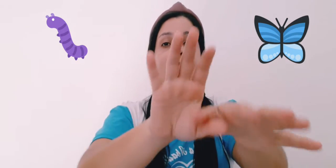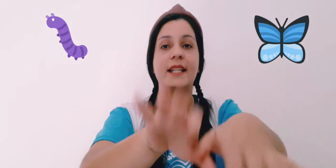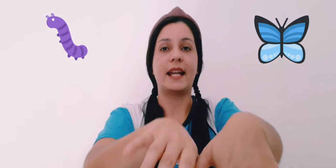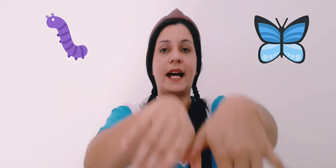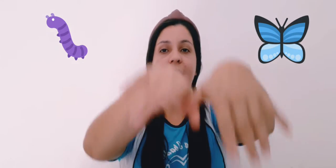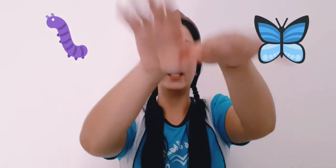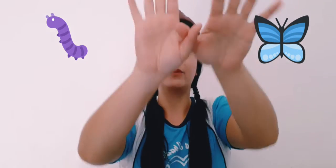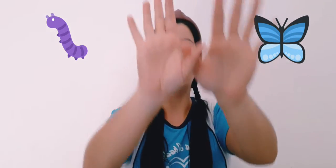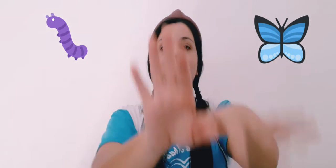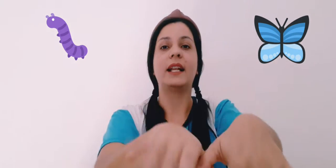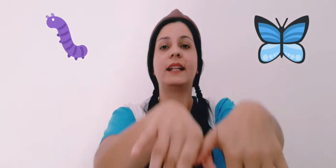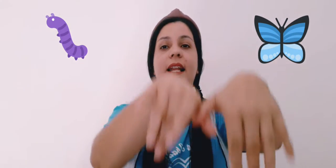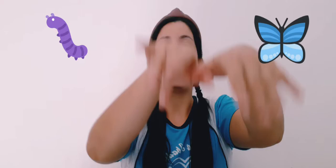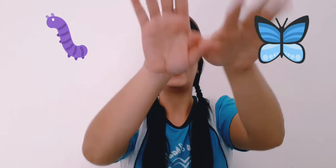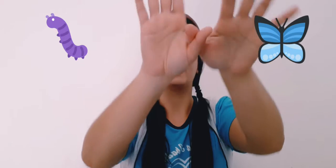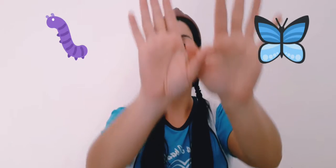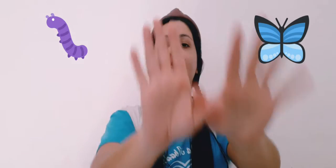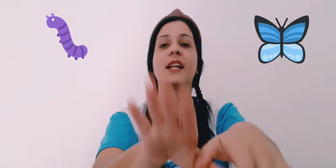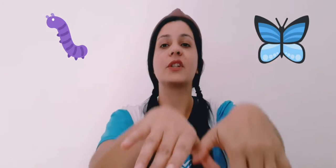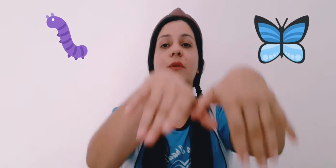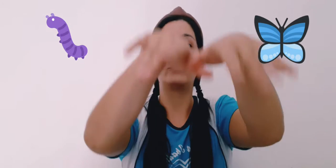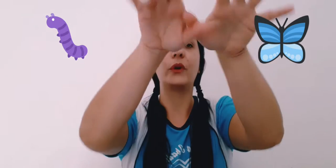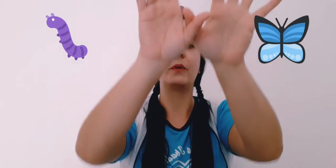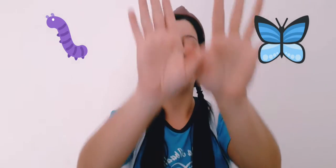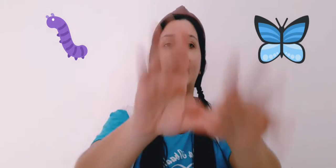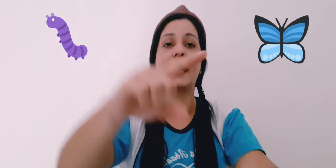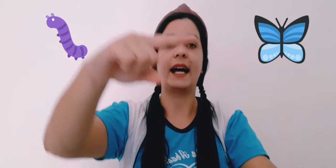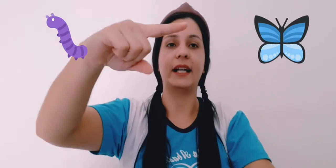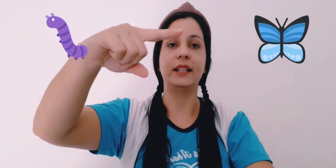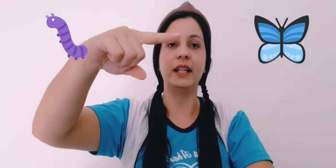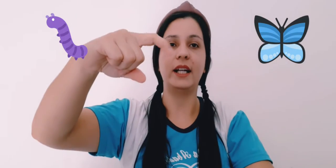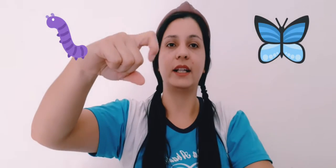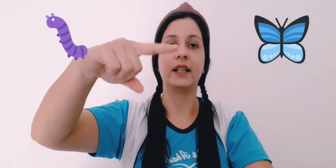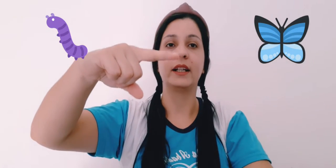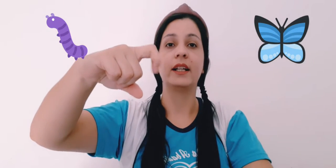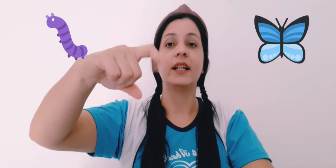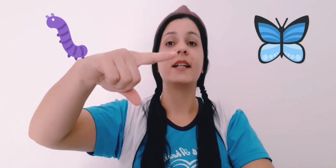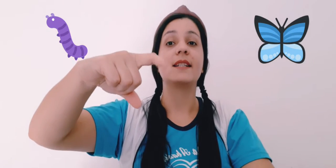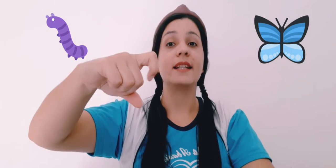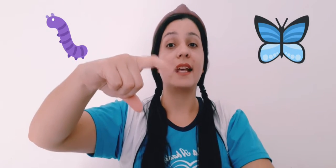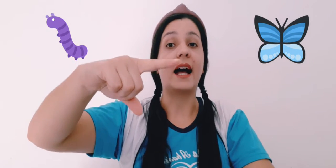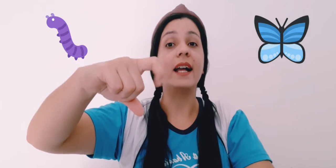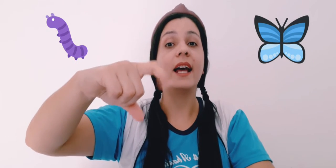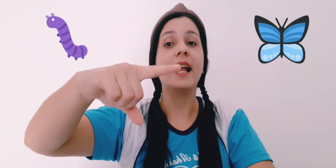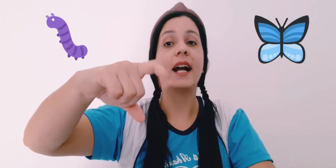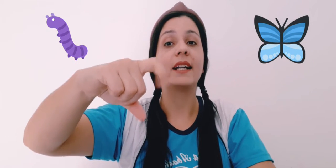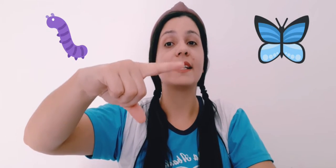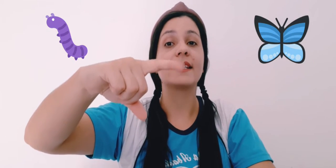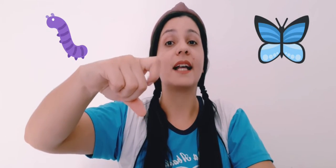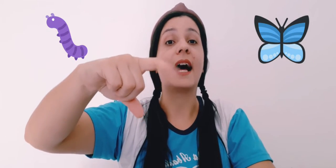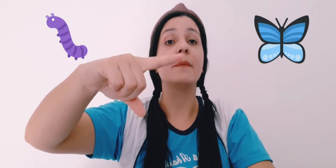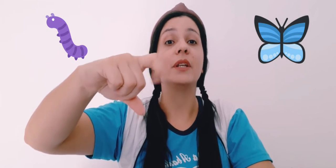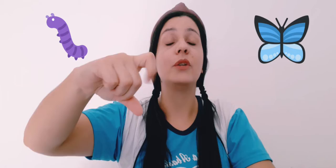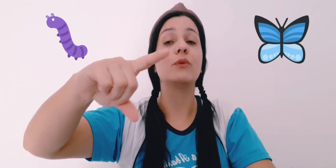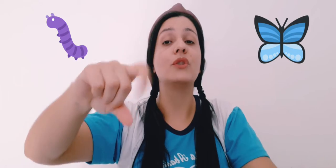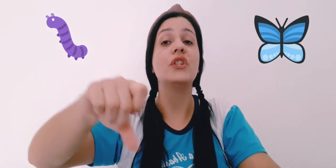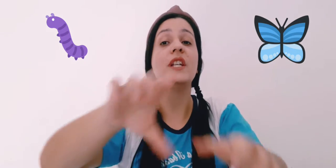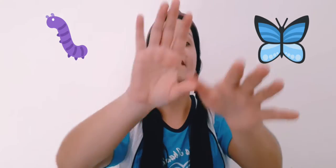será que a borboleta lembra que ela já foi uma lagarta será que ela data sabe que um dia